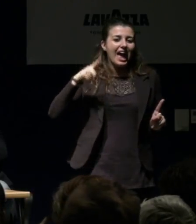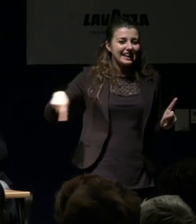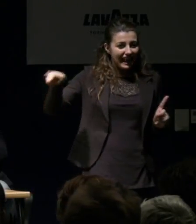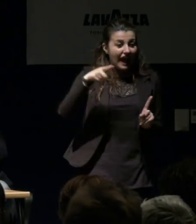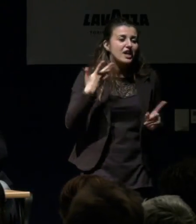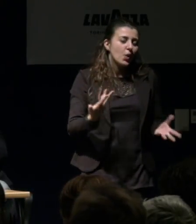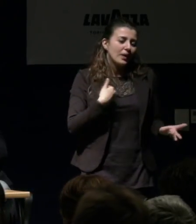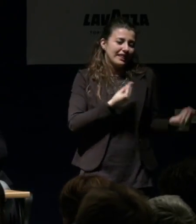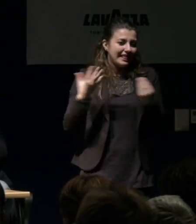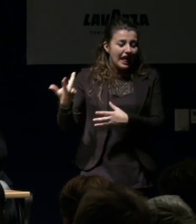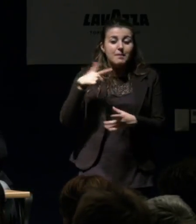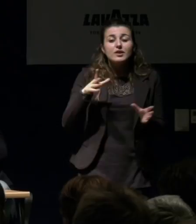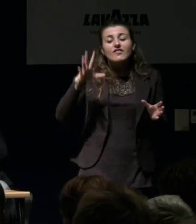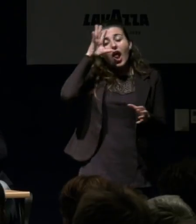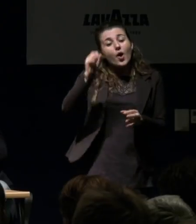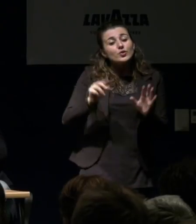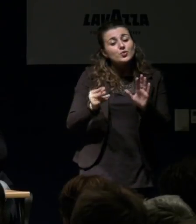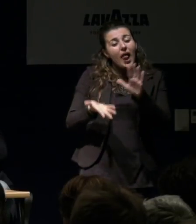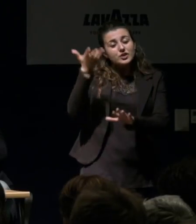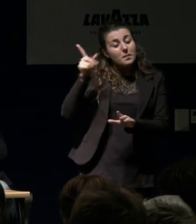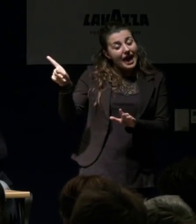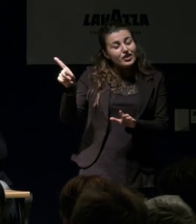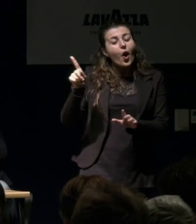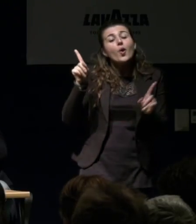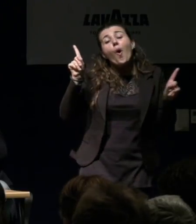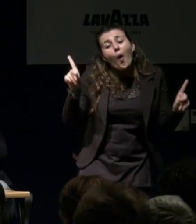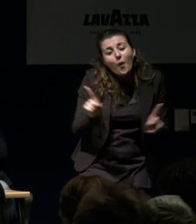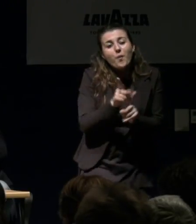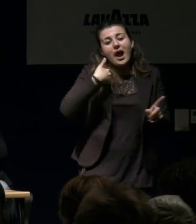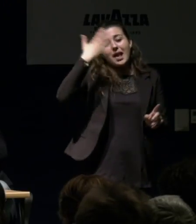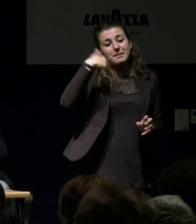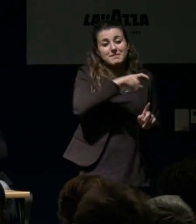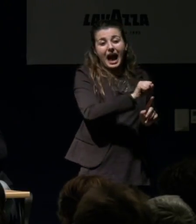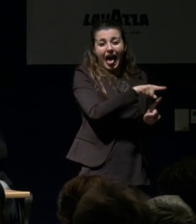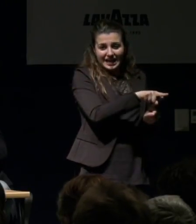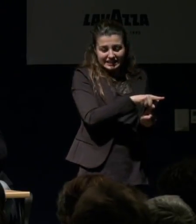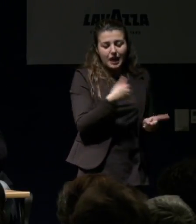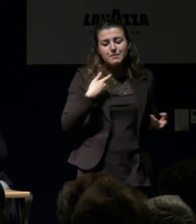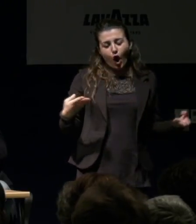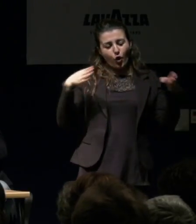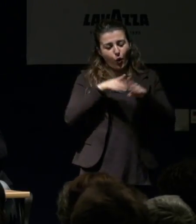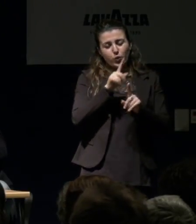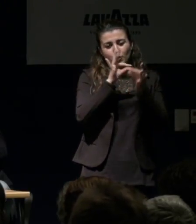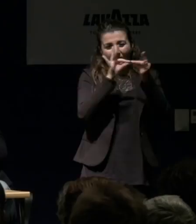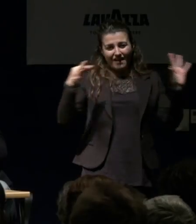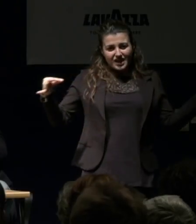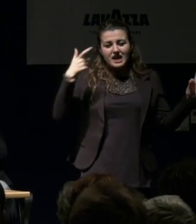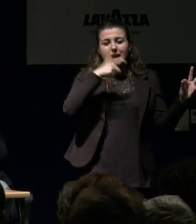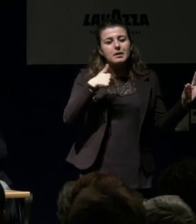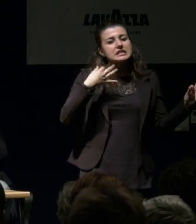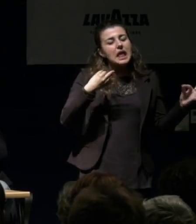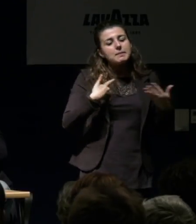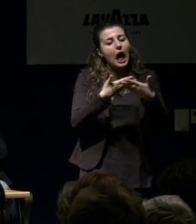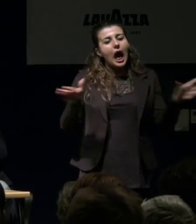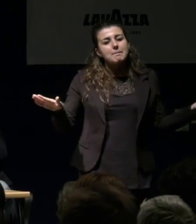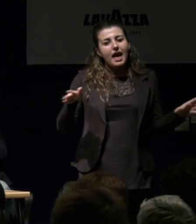dove aveva studiato ea cui era legatissimo ma concludo con una frase con cui di solito finora ho aperto gli incontri